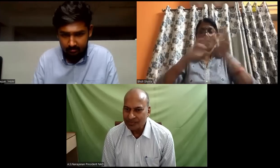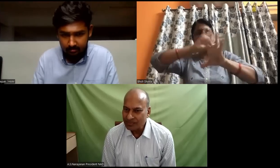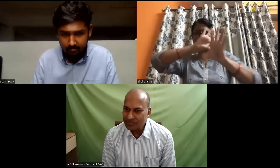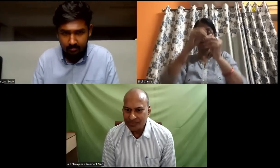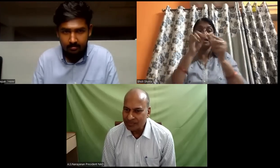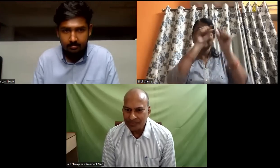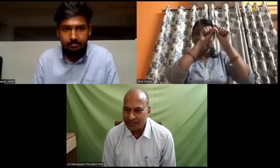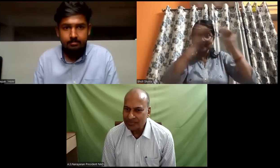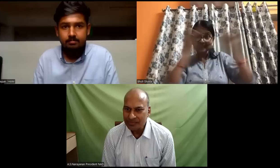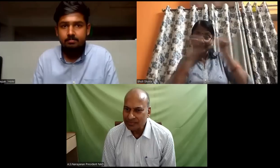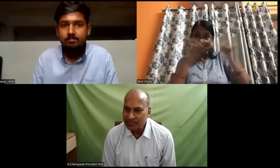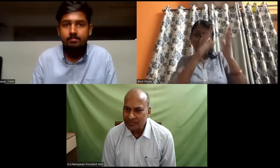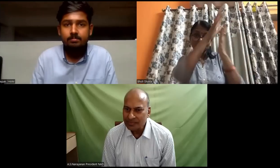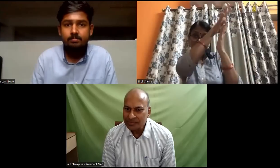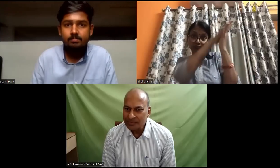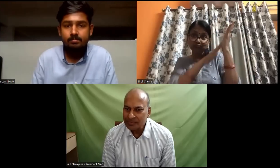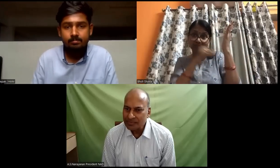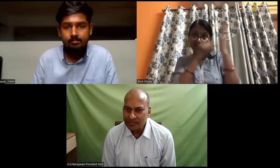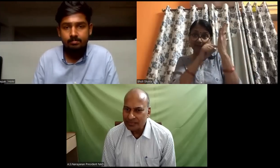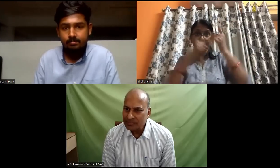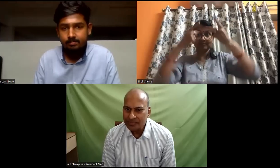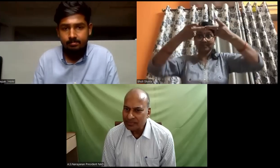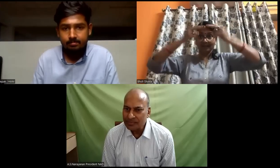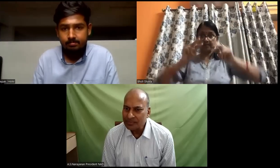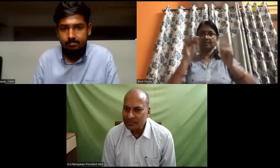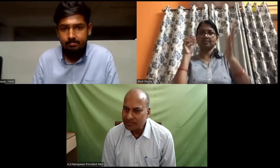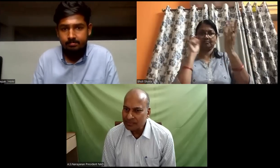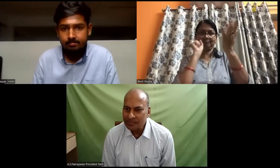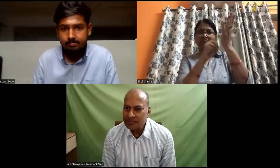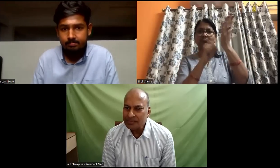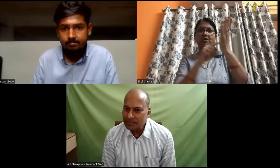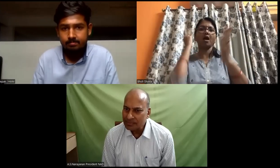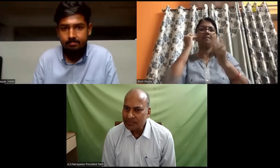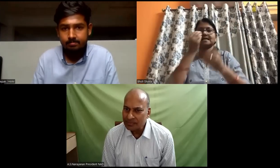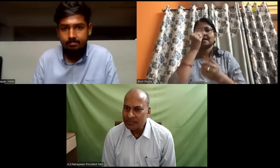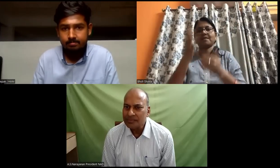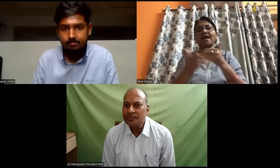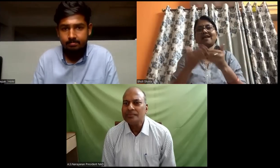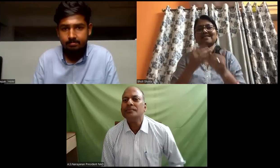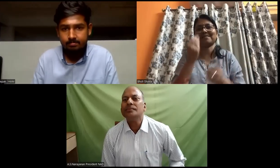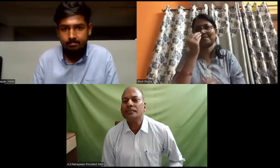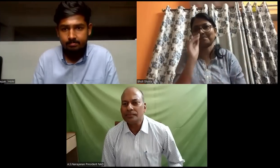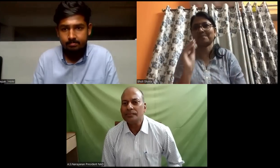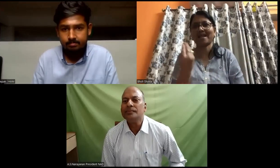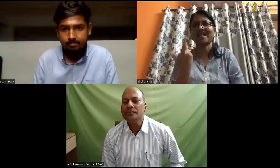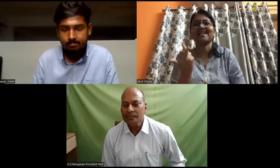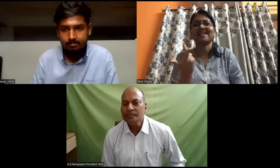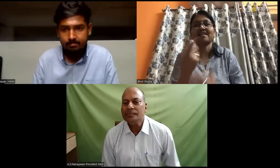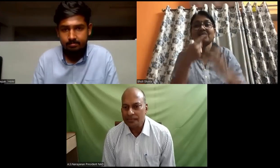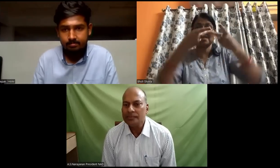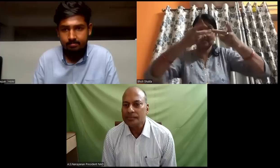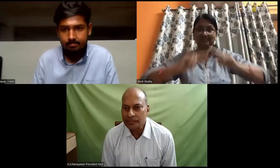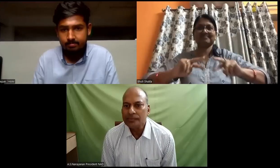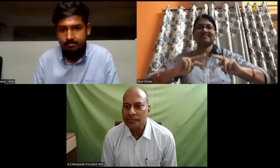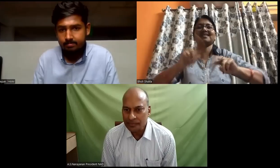इसने भी पकड़े, इससे तुम पकड़ो नीचे करके तुम्हारे हाथ ही लंबे आराम से पकड़ लो। देखो मछलियां एक तो वो देखिए वहां पे फंसी हुई मछली